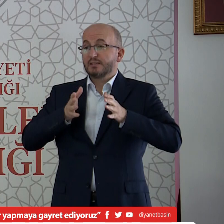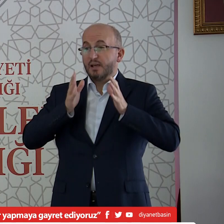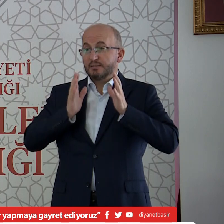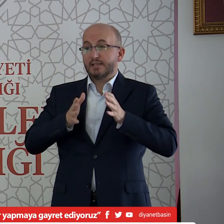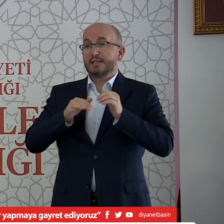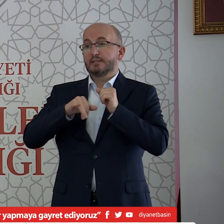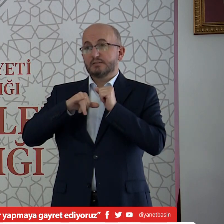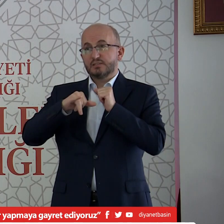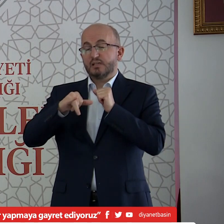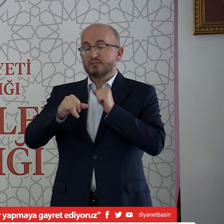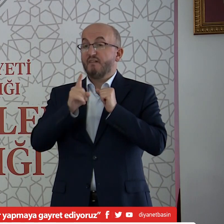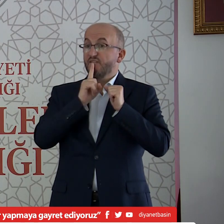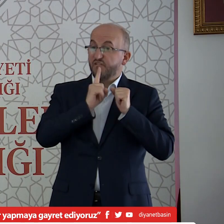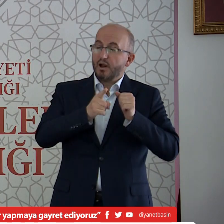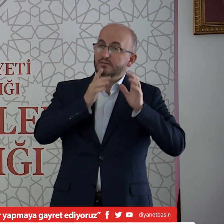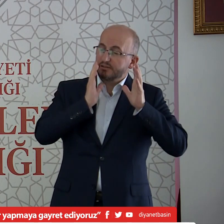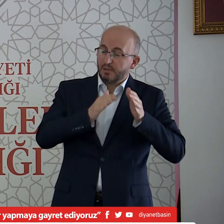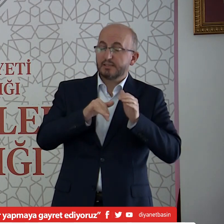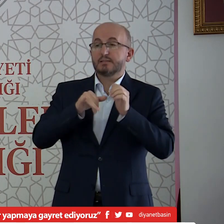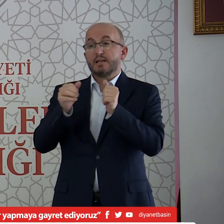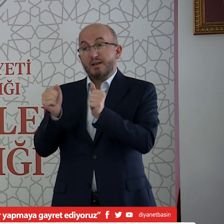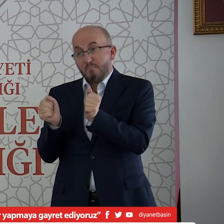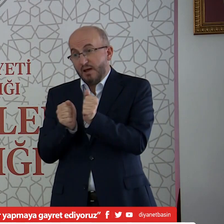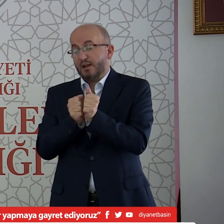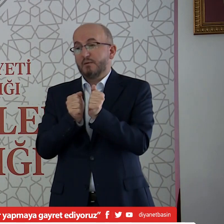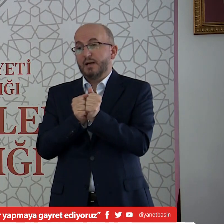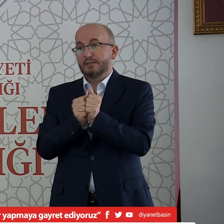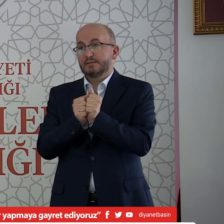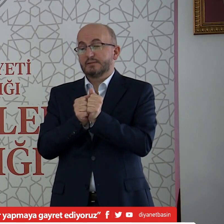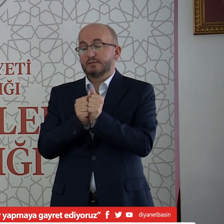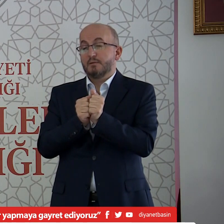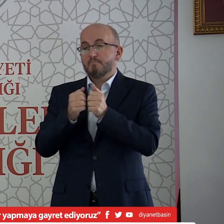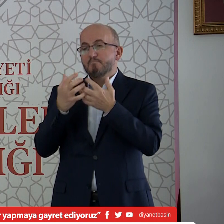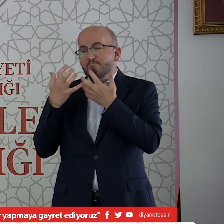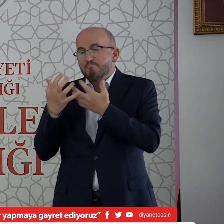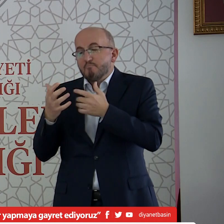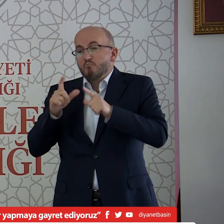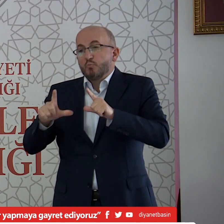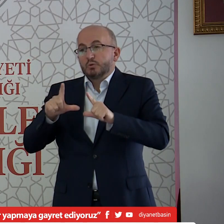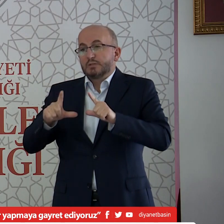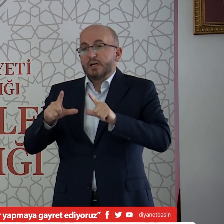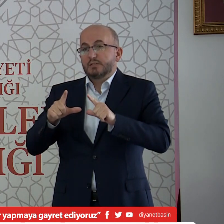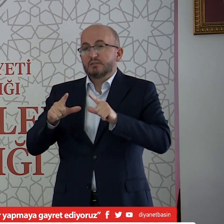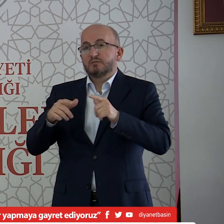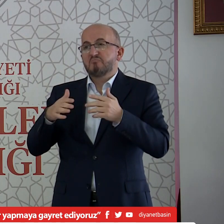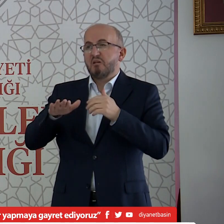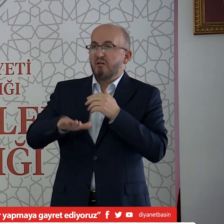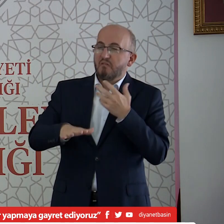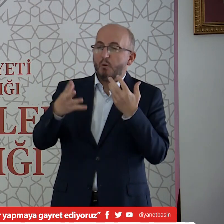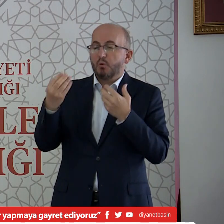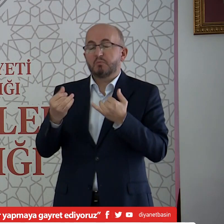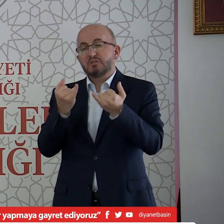ibadetlerin yanında, farz ibadetlerin yanında, işte bakıma muhtaç evladınız